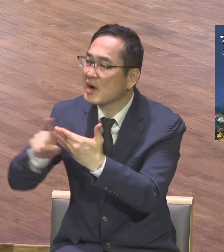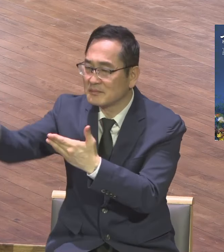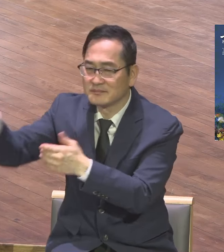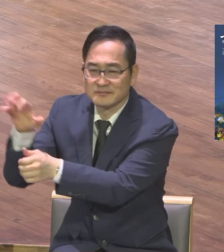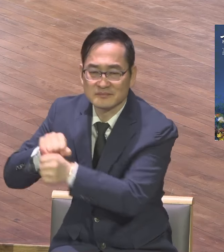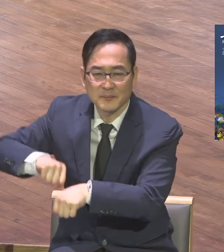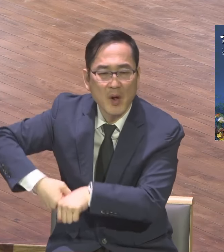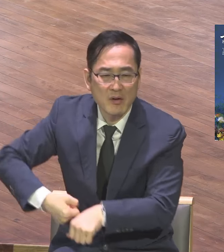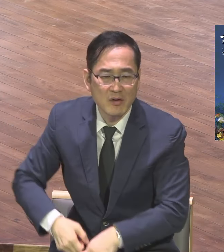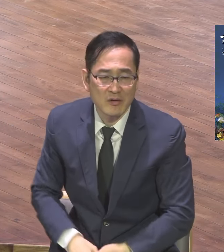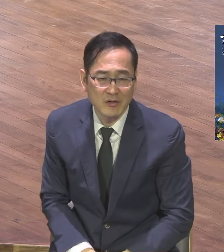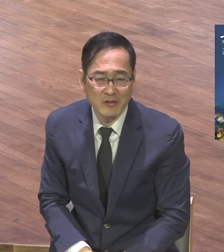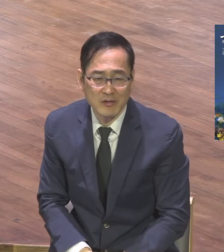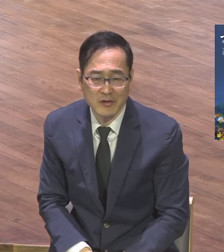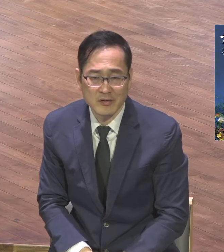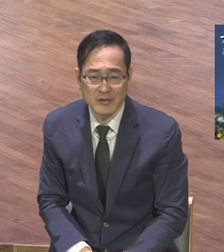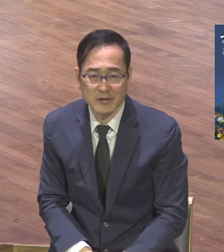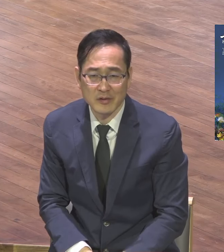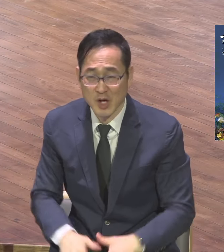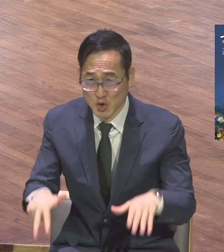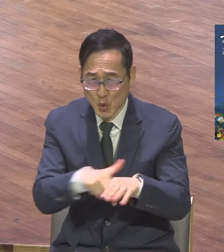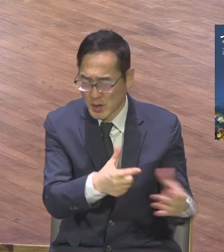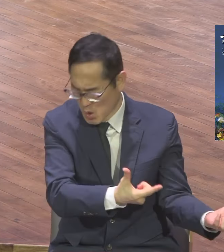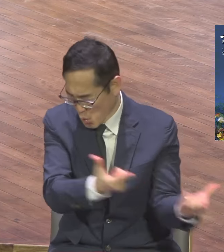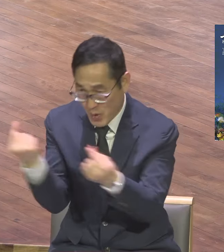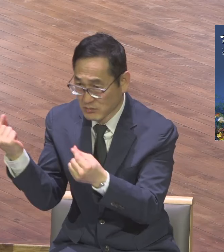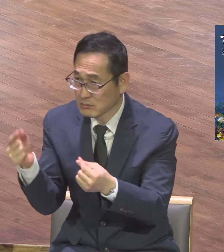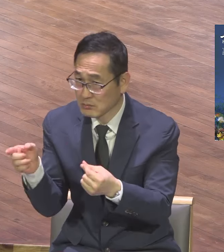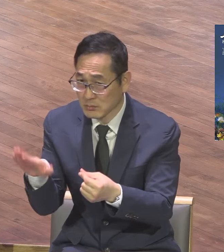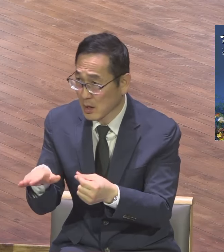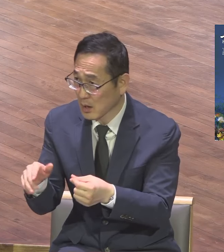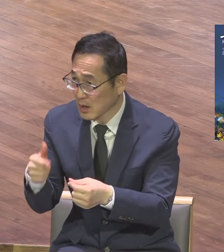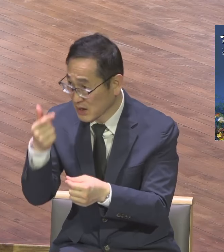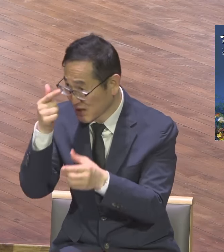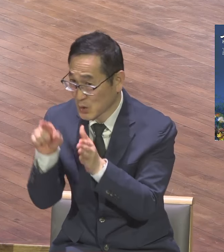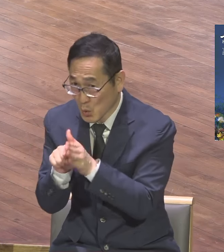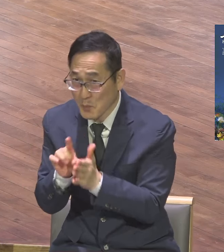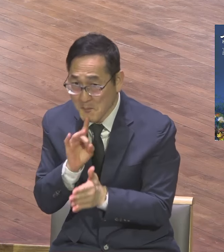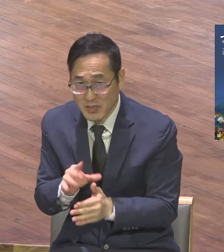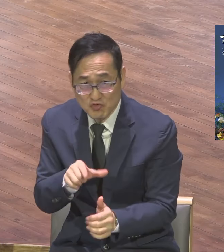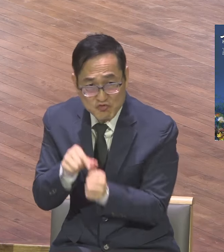못합니다. 성경적 복음을 전하지 못하도록 사단의 고도의 전략